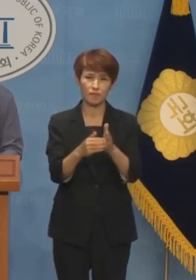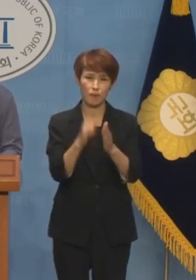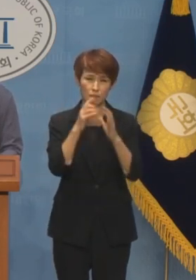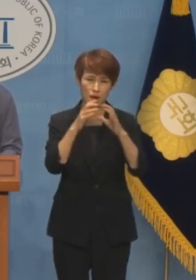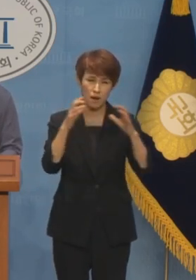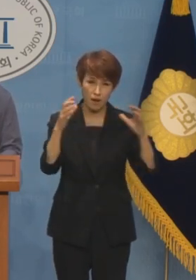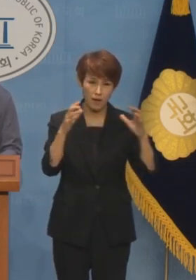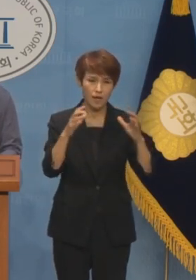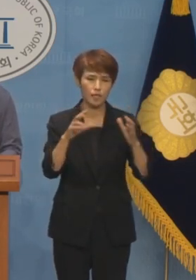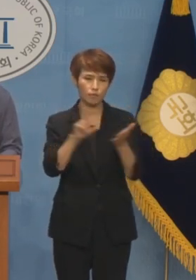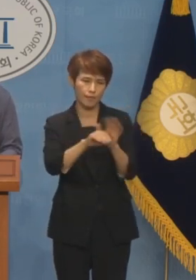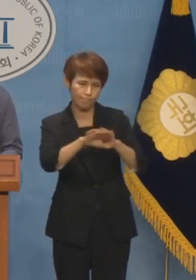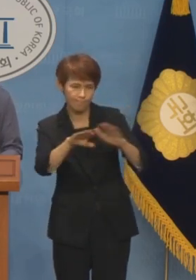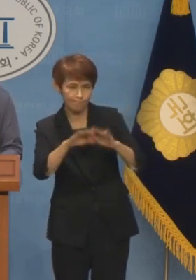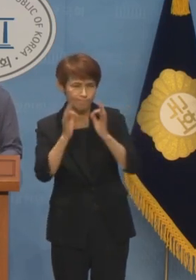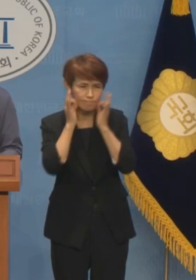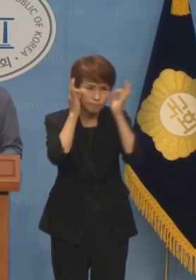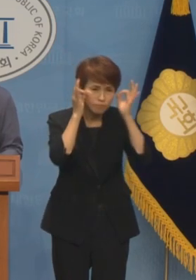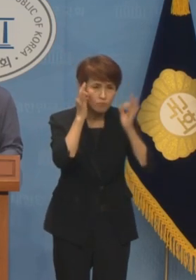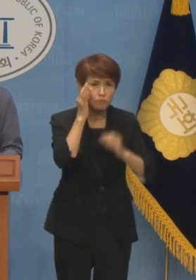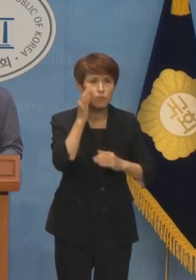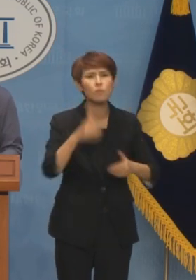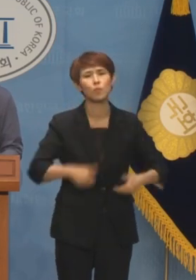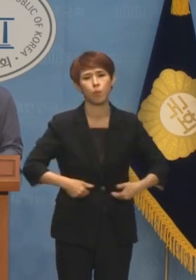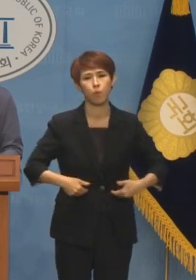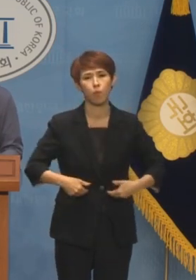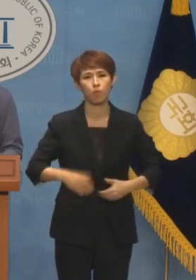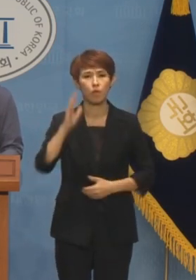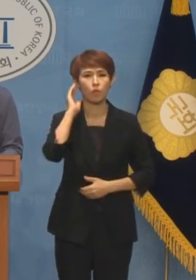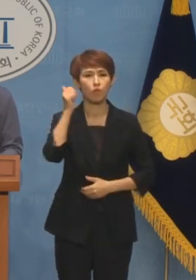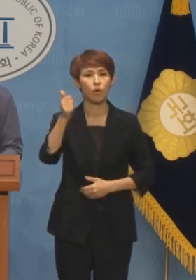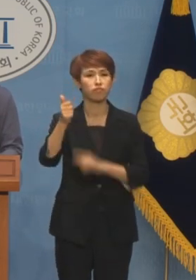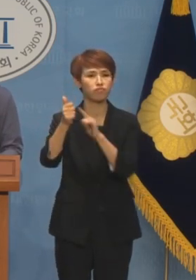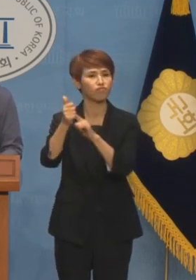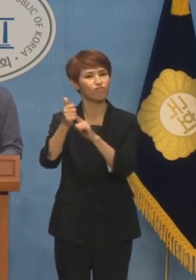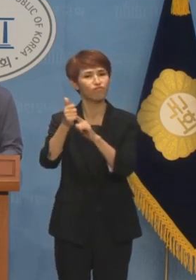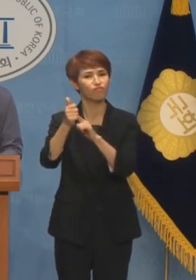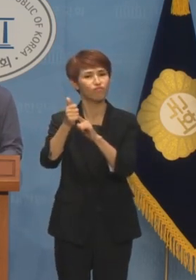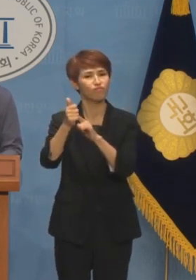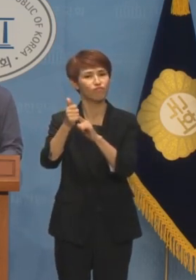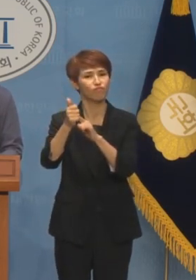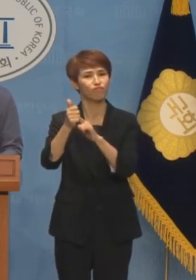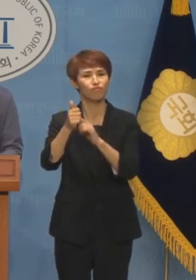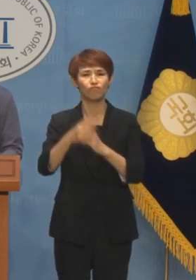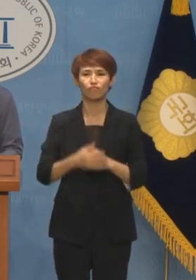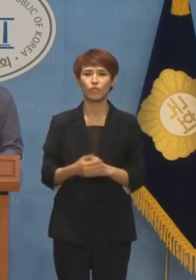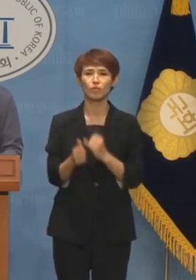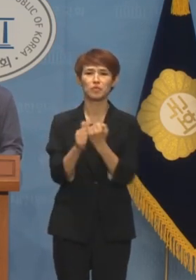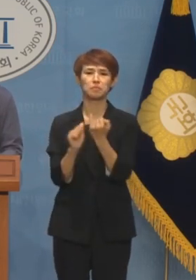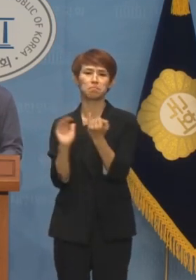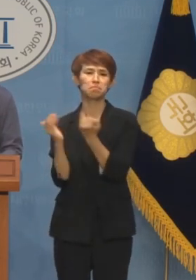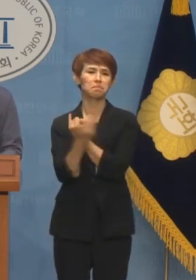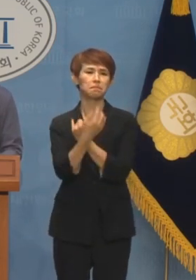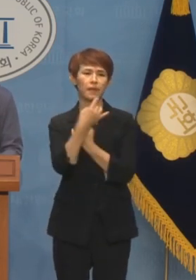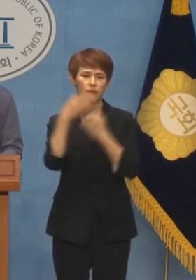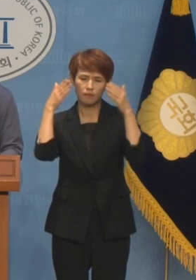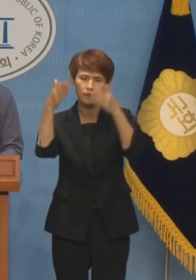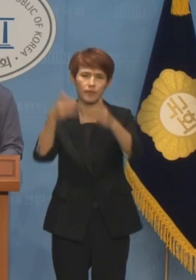기회가 있었음에도 대통령은 완강하게 부인 방탄에만 몰두해